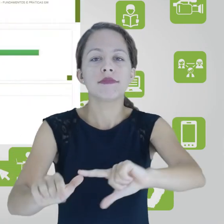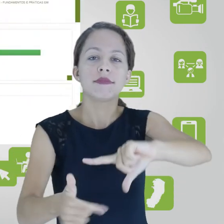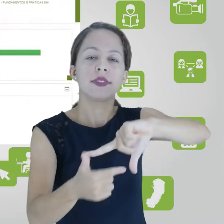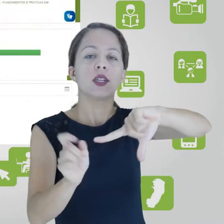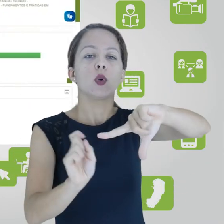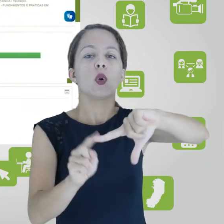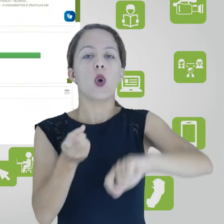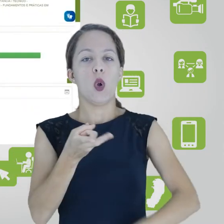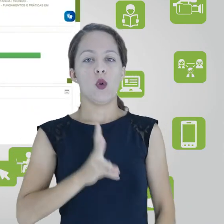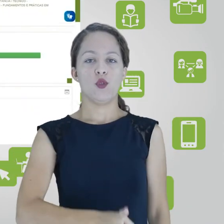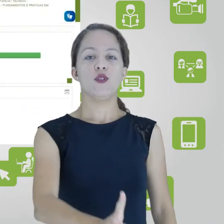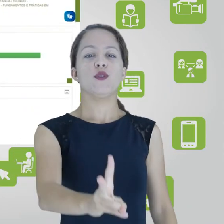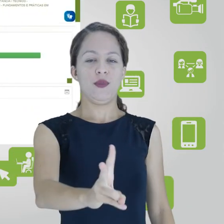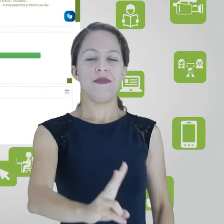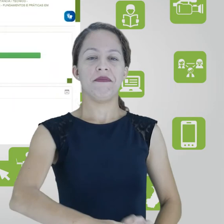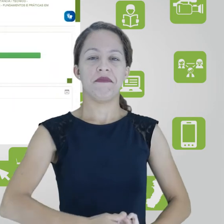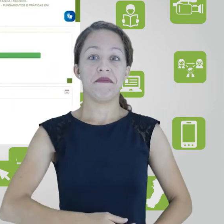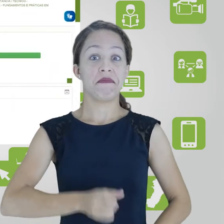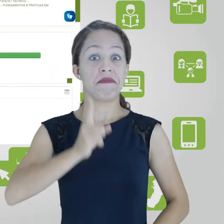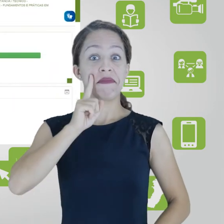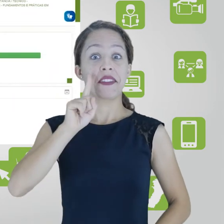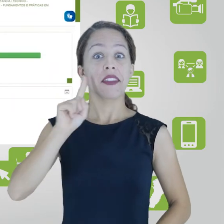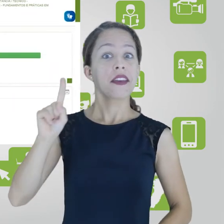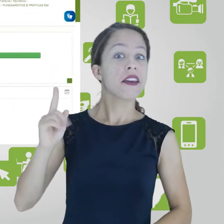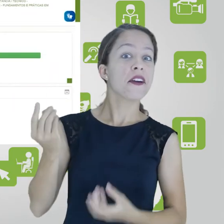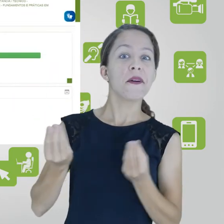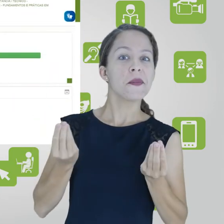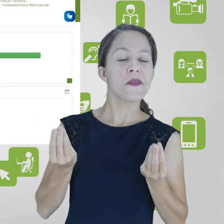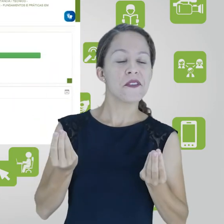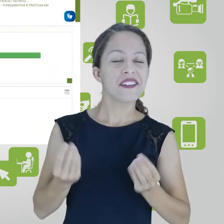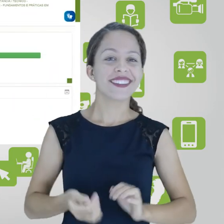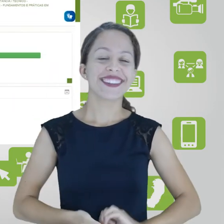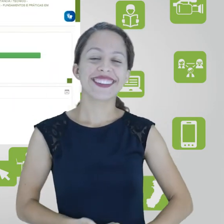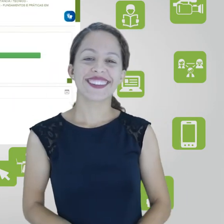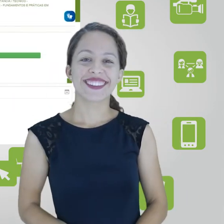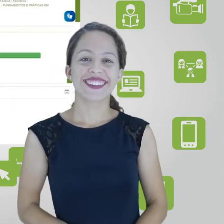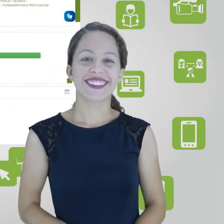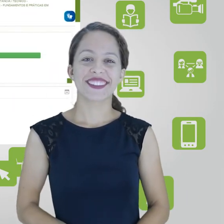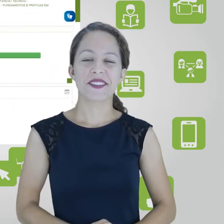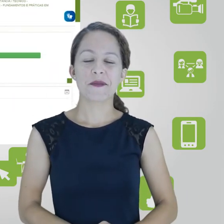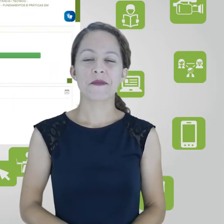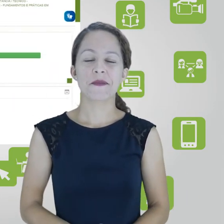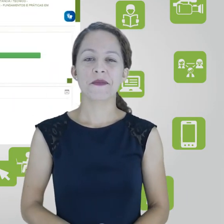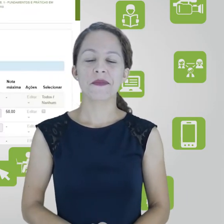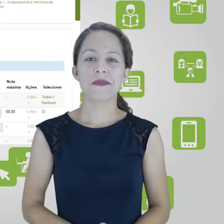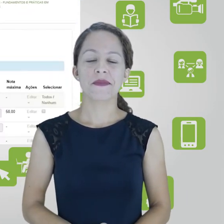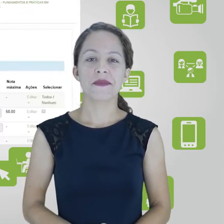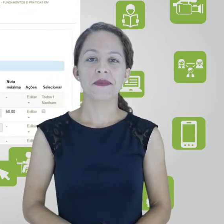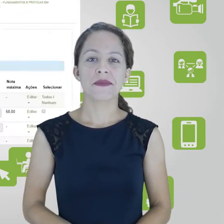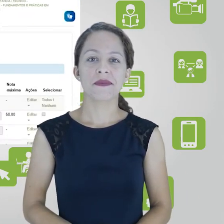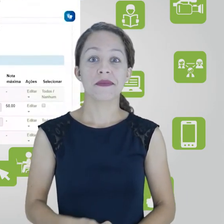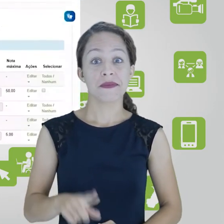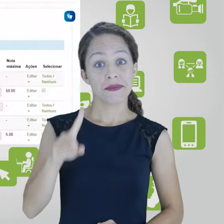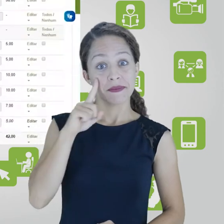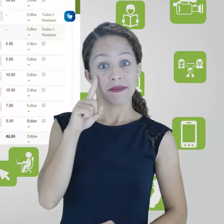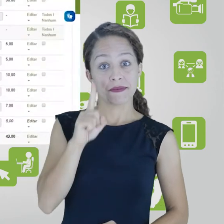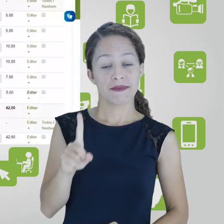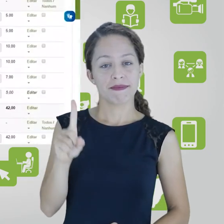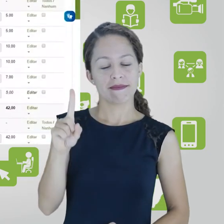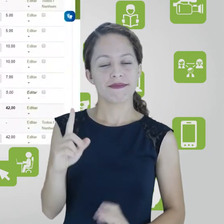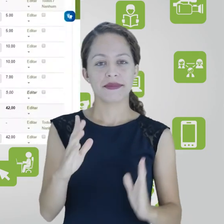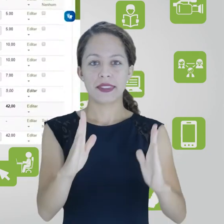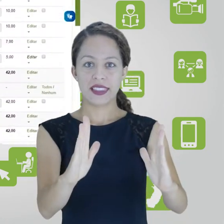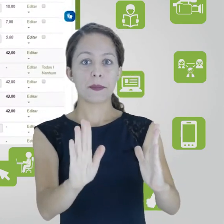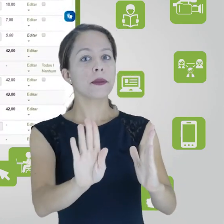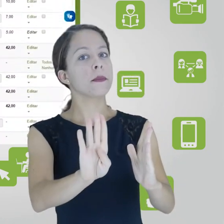Selecionei. Já foi automaticamente. Dou um continuar aqui. Vamos ver como é que ficou.